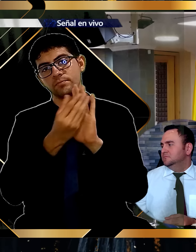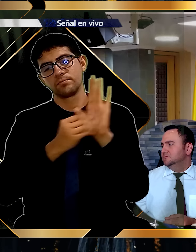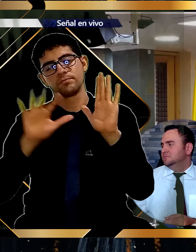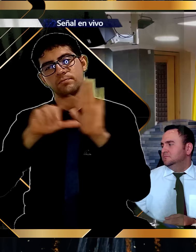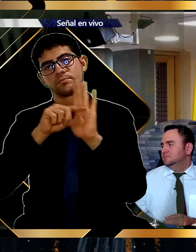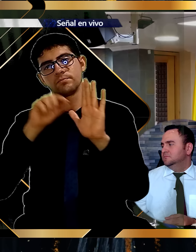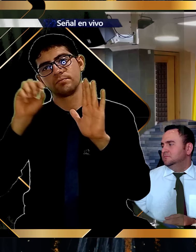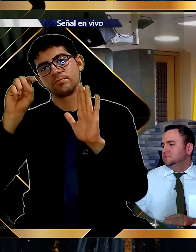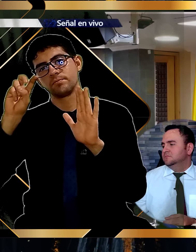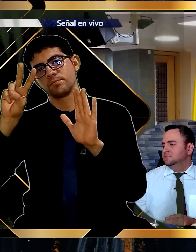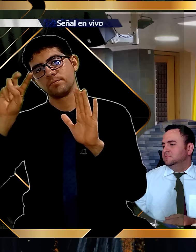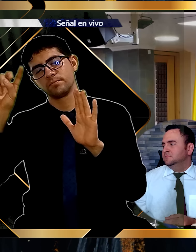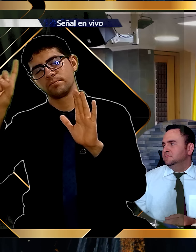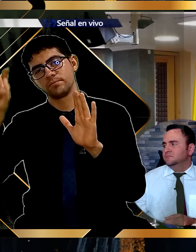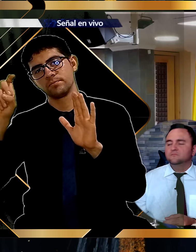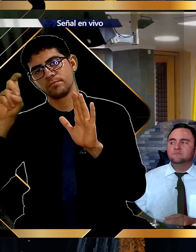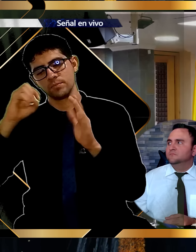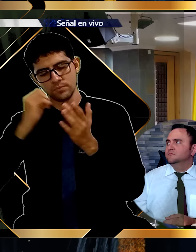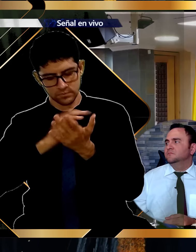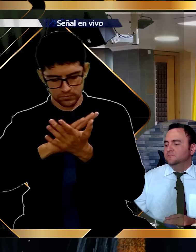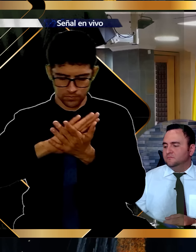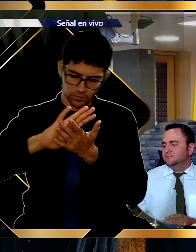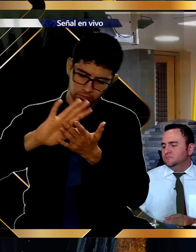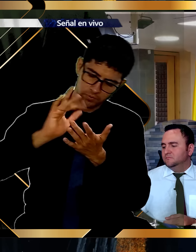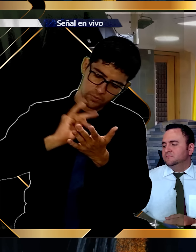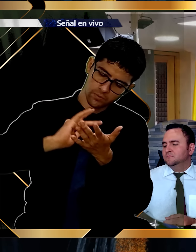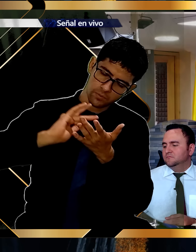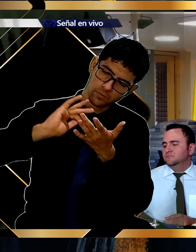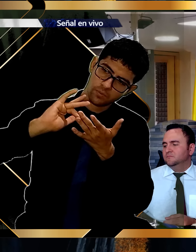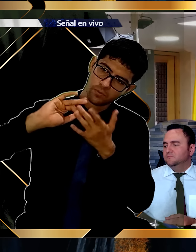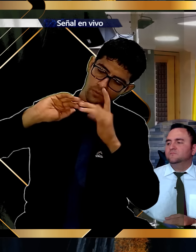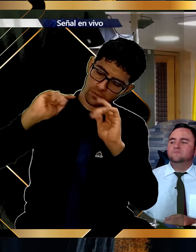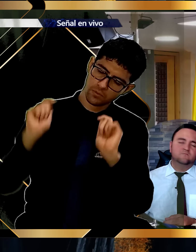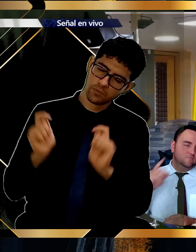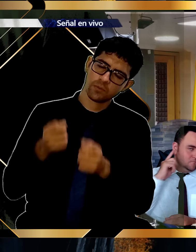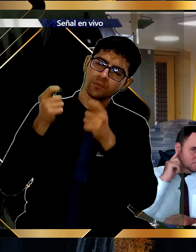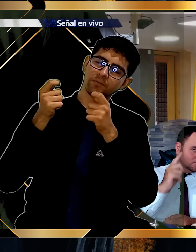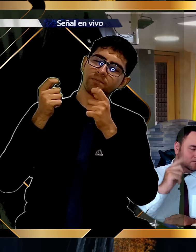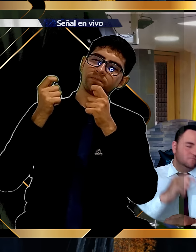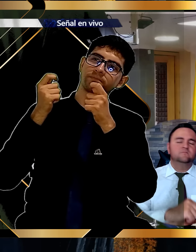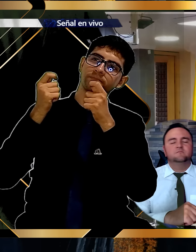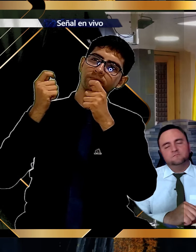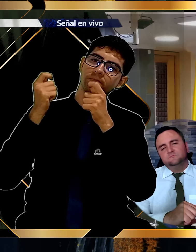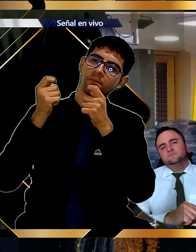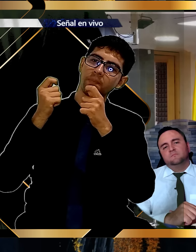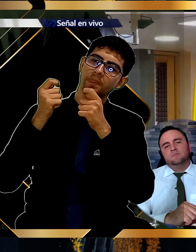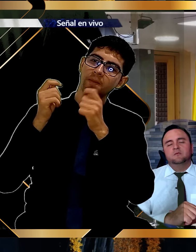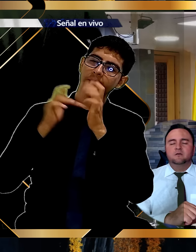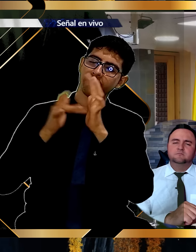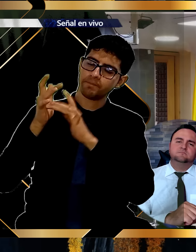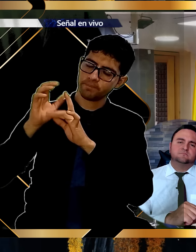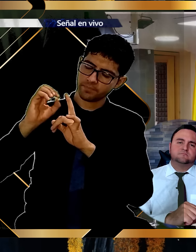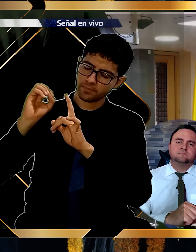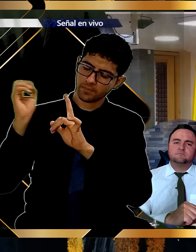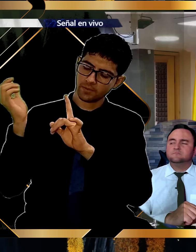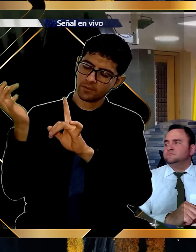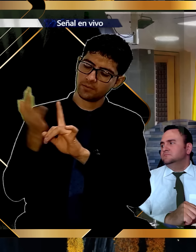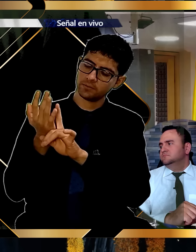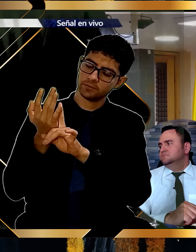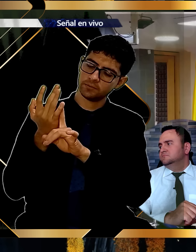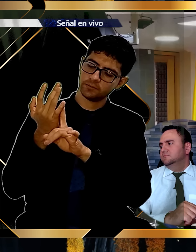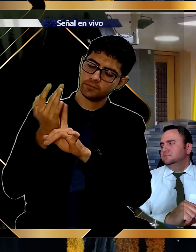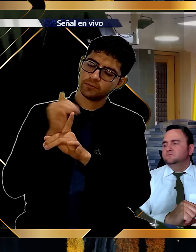habiéndola purificado en el lavamiento del agua por la palabra. Él mismo la lava. Vea. ¿Usted sabe qué están haciendo aquí cada domingo? Y cada